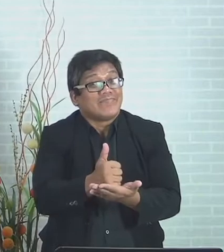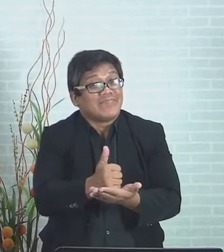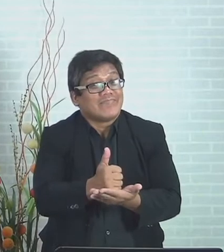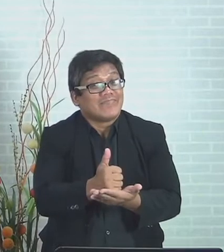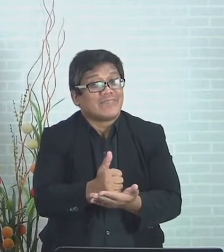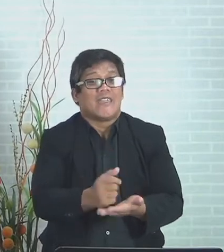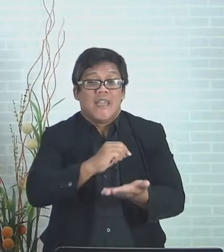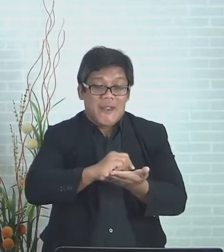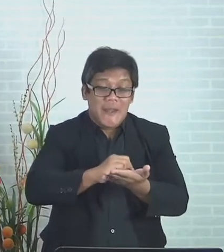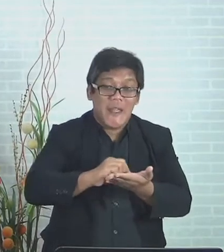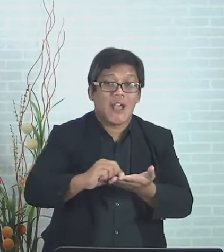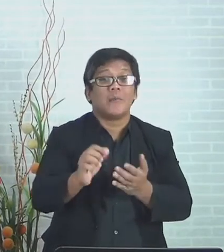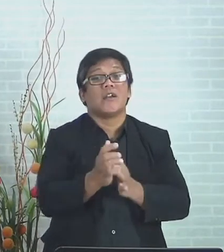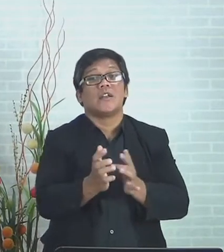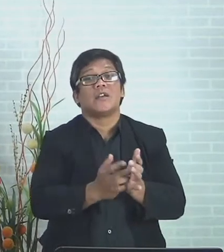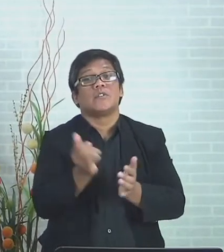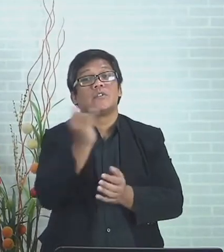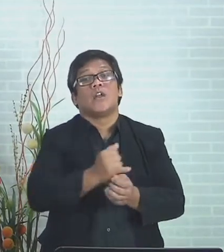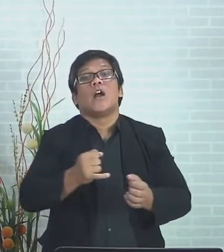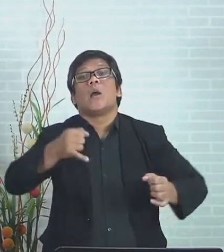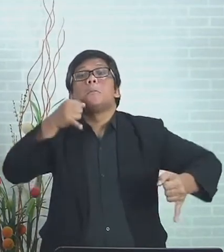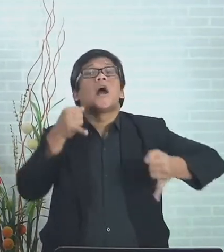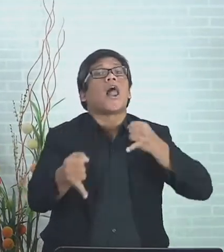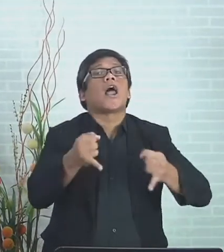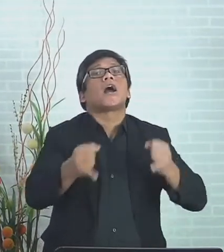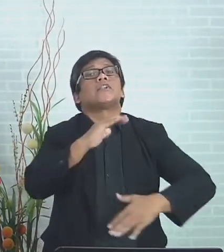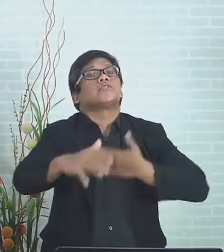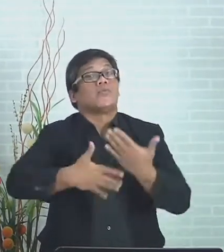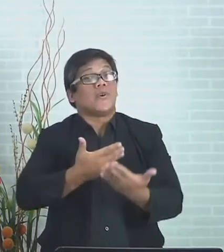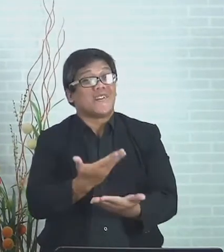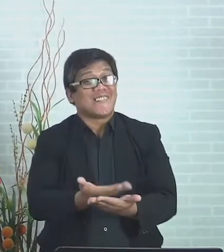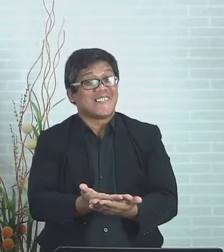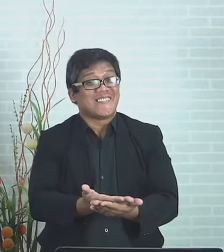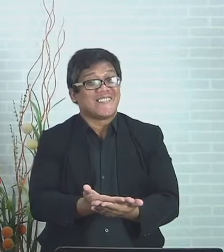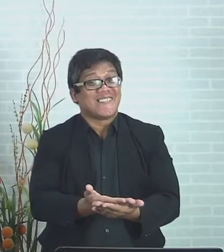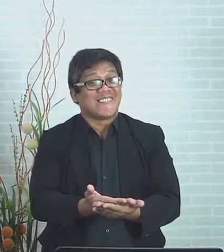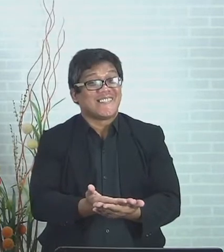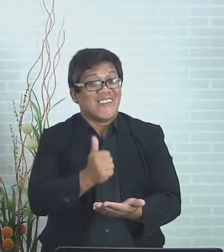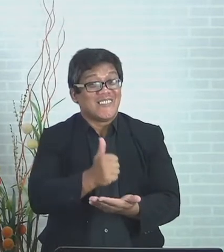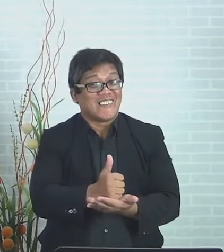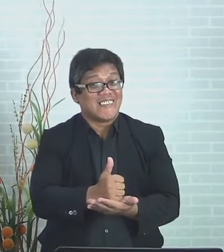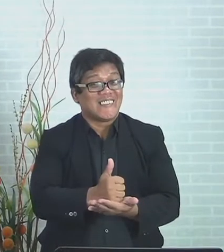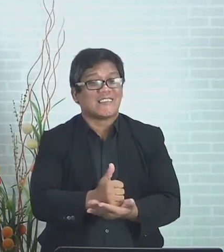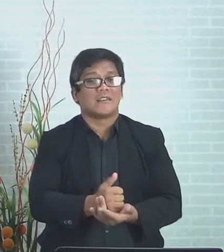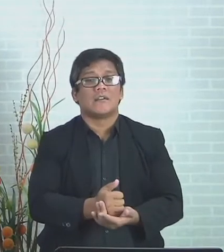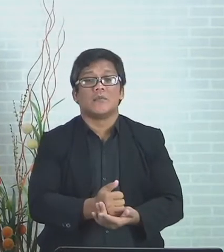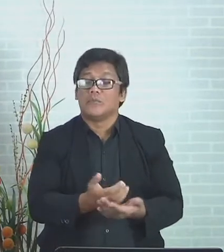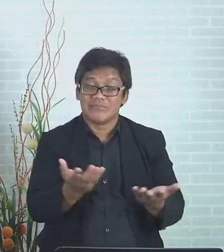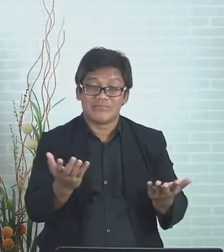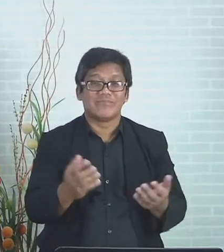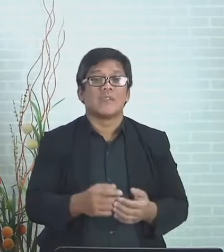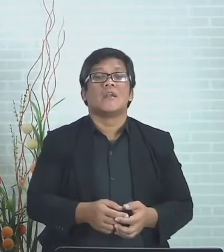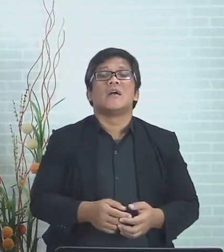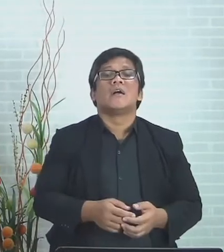nama Yesus yang bisa mengalahkan segala nama apapun tuh ya serta bisa Sebutkan apa nama masa apa-apa saja itu